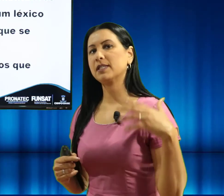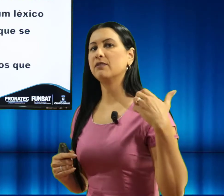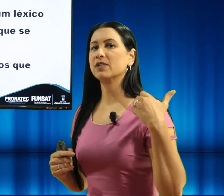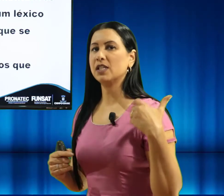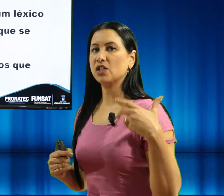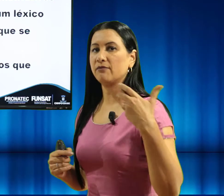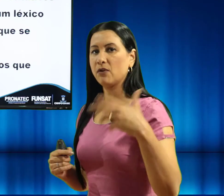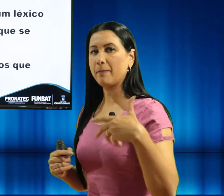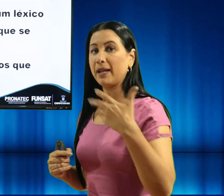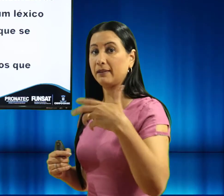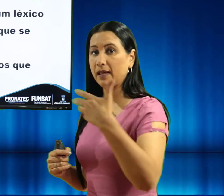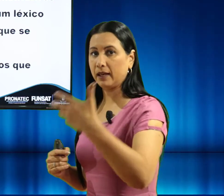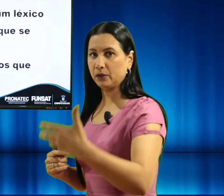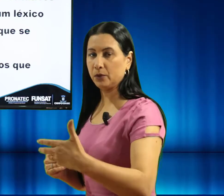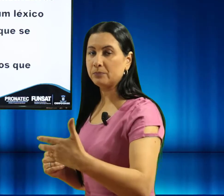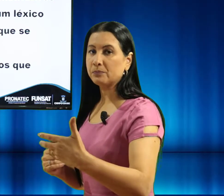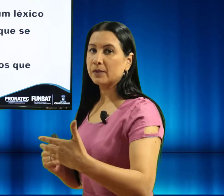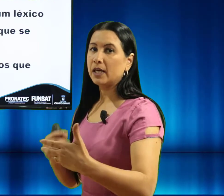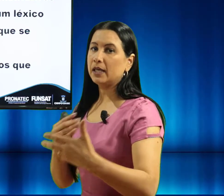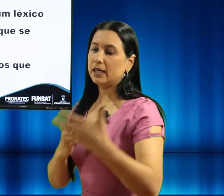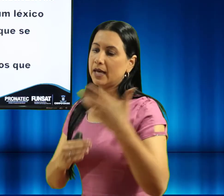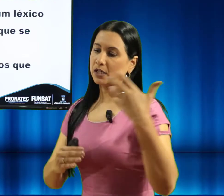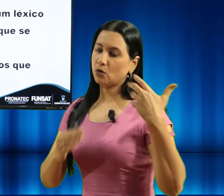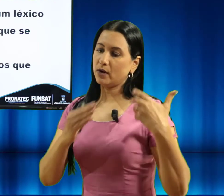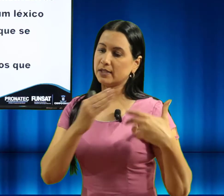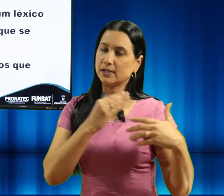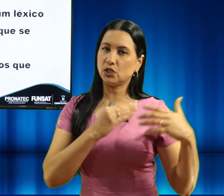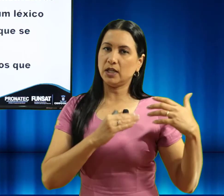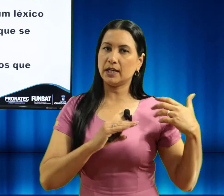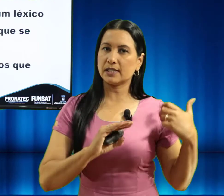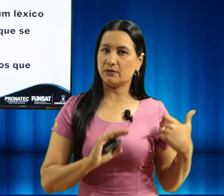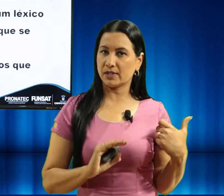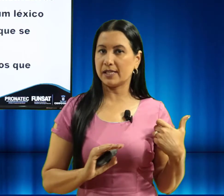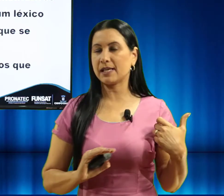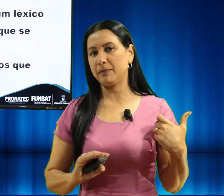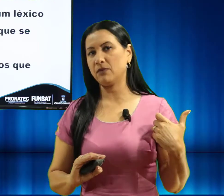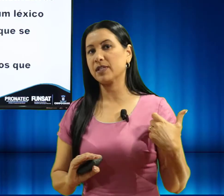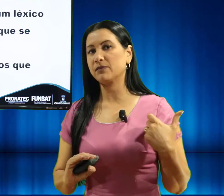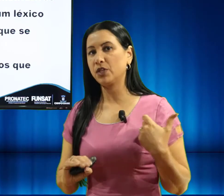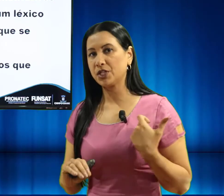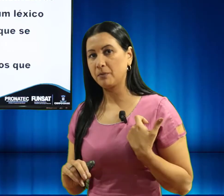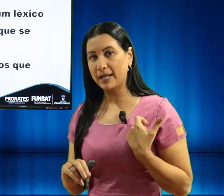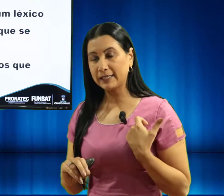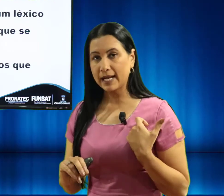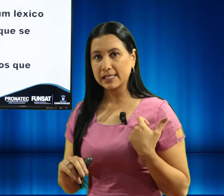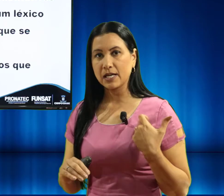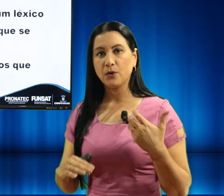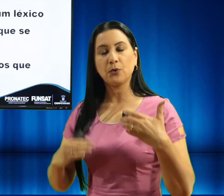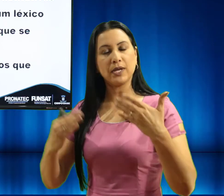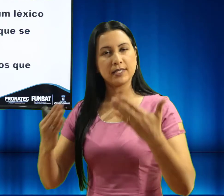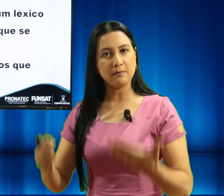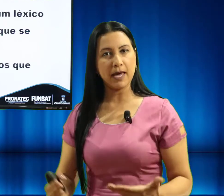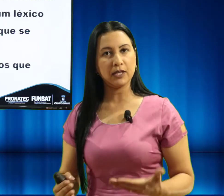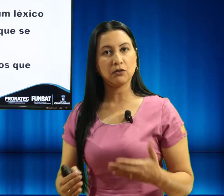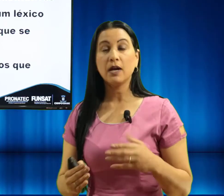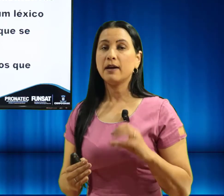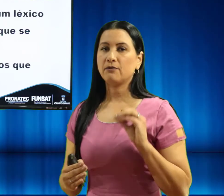que vocês já vão aprendendo e as coisas antigas que vocês sabiam, vocês vão deixando para trás. O conhecimento